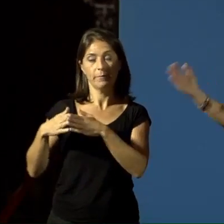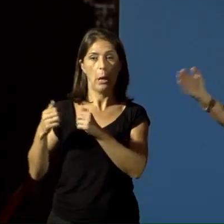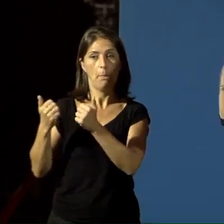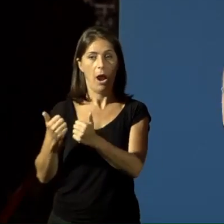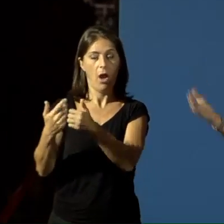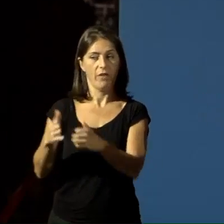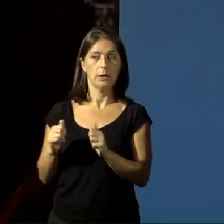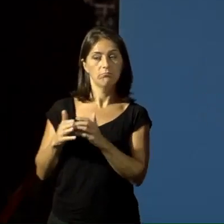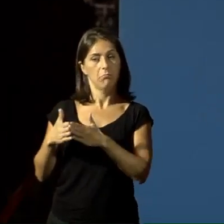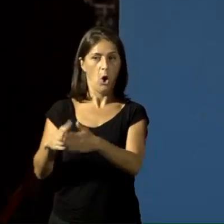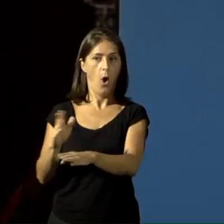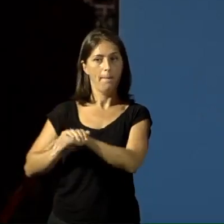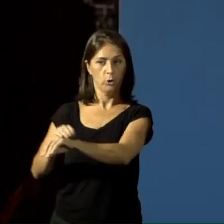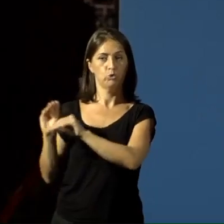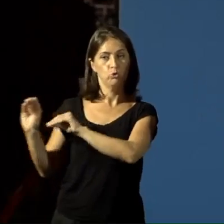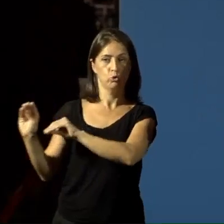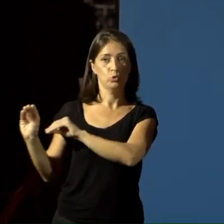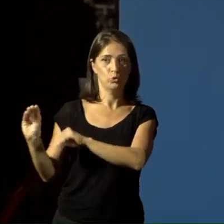na ría, eses amigos, sí.